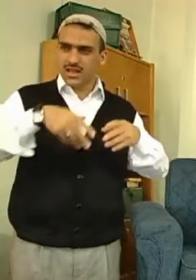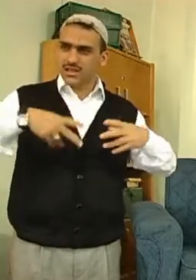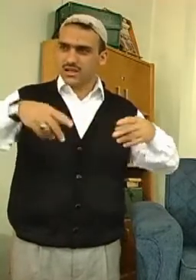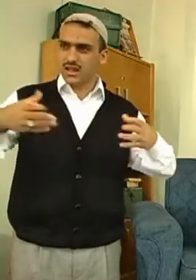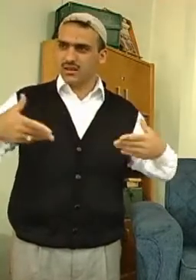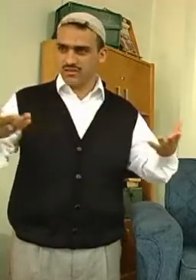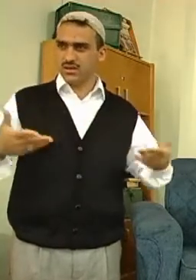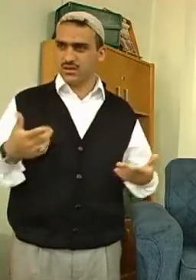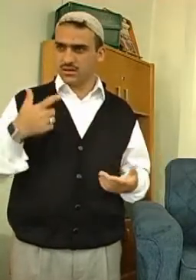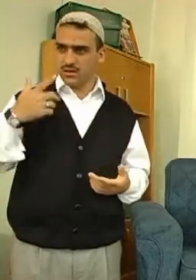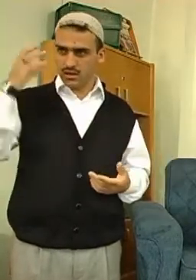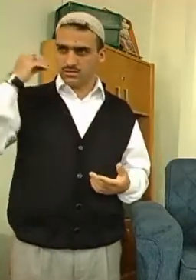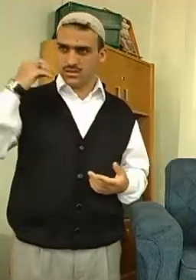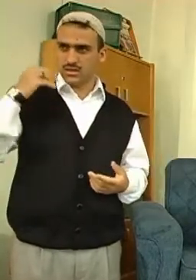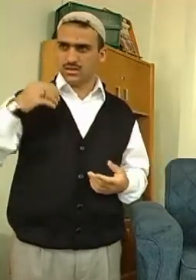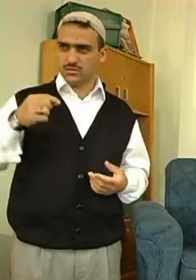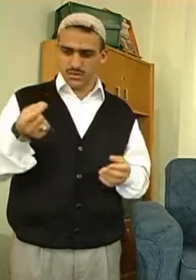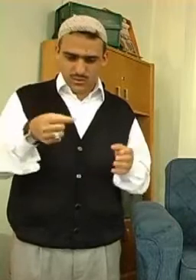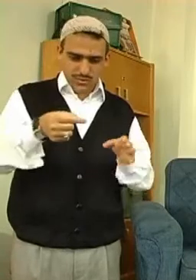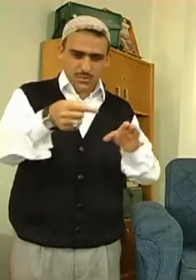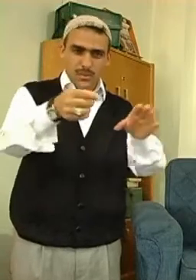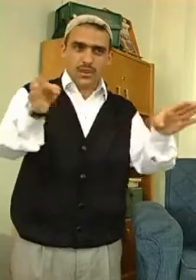kadar dereceler var. Evet.